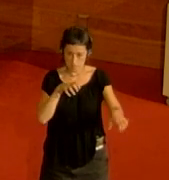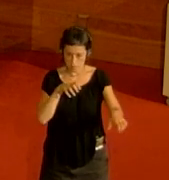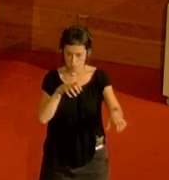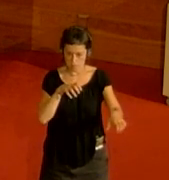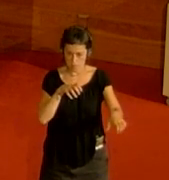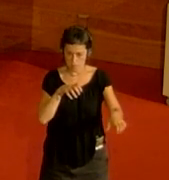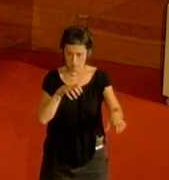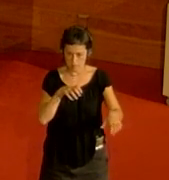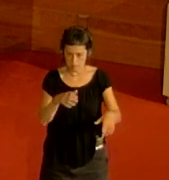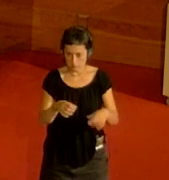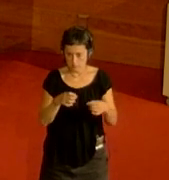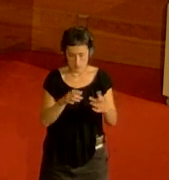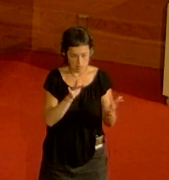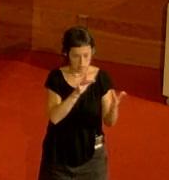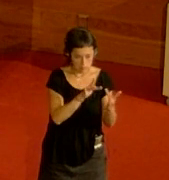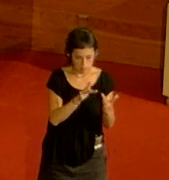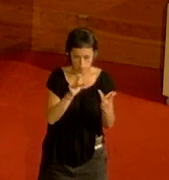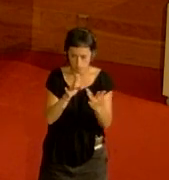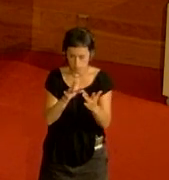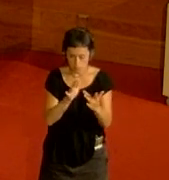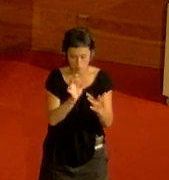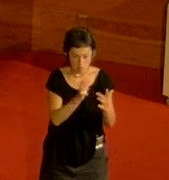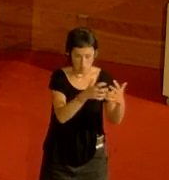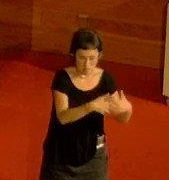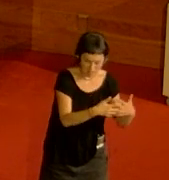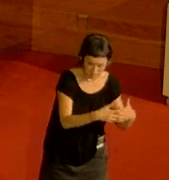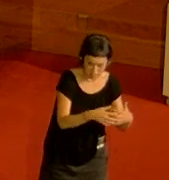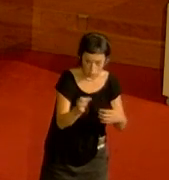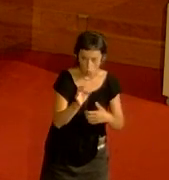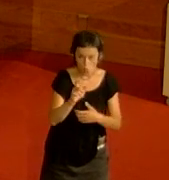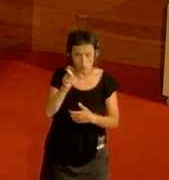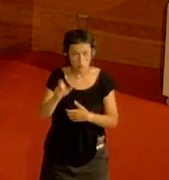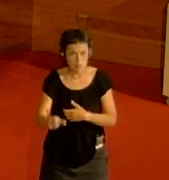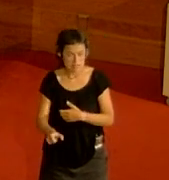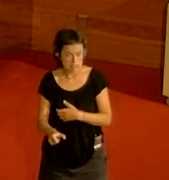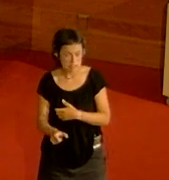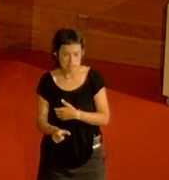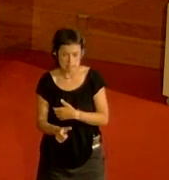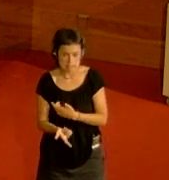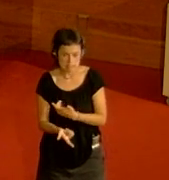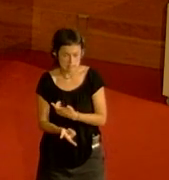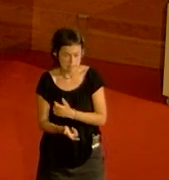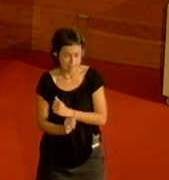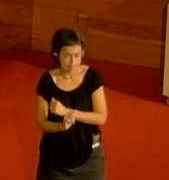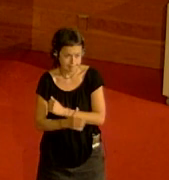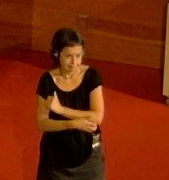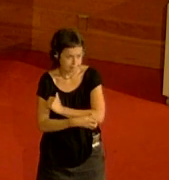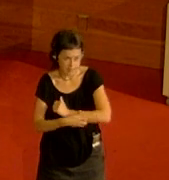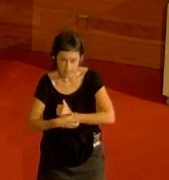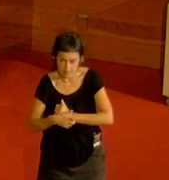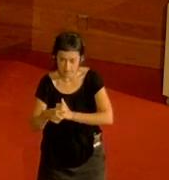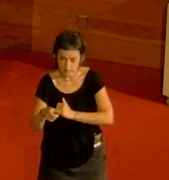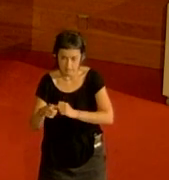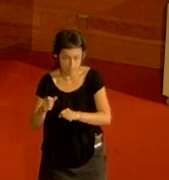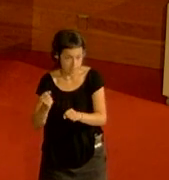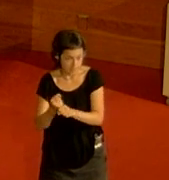máquinas o a personas precarias que eh trabajan como si fueran máquinas y que